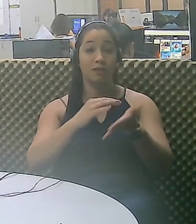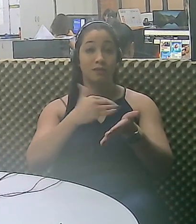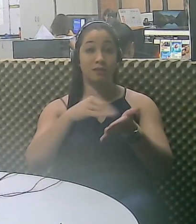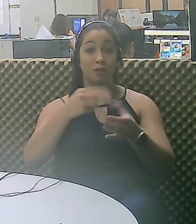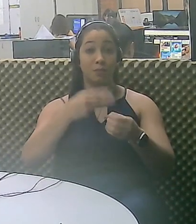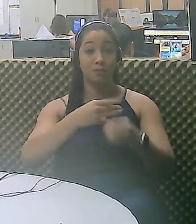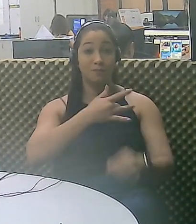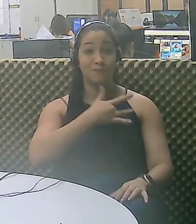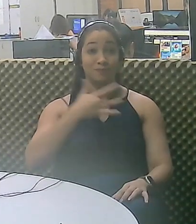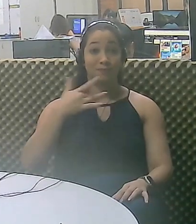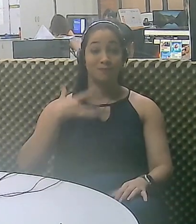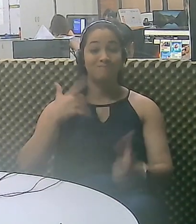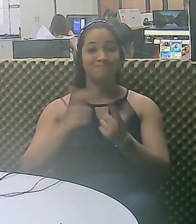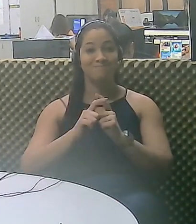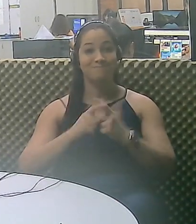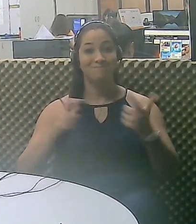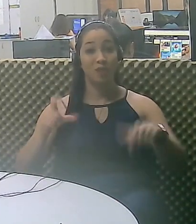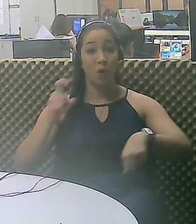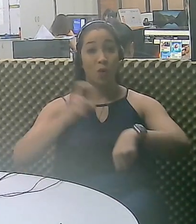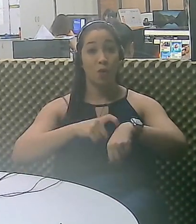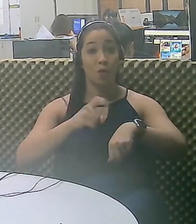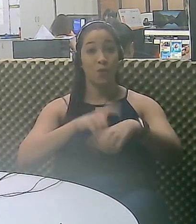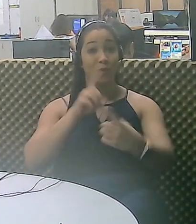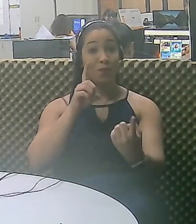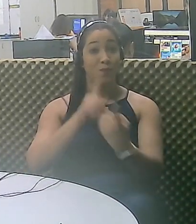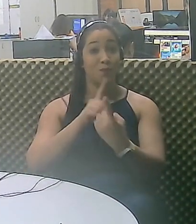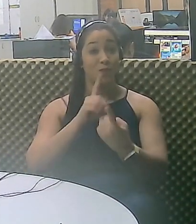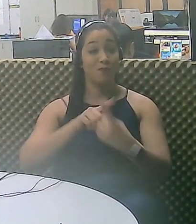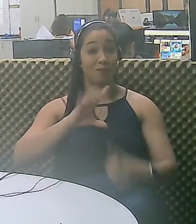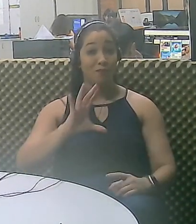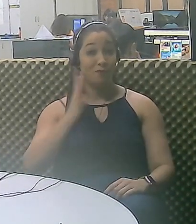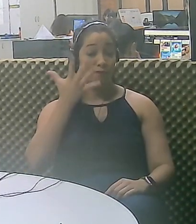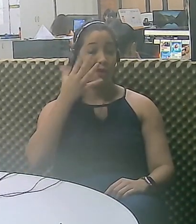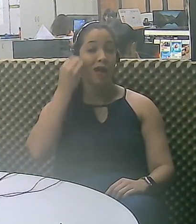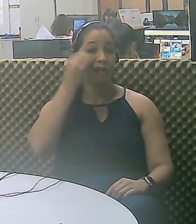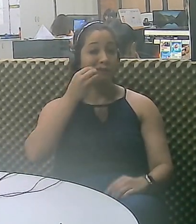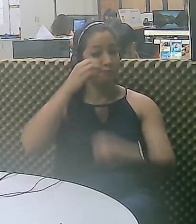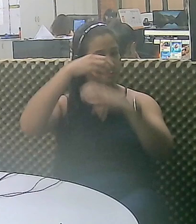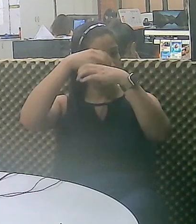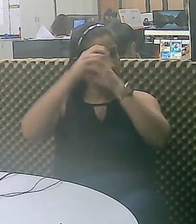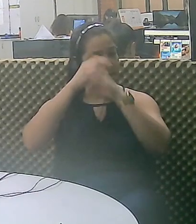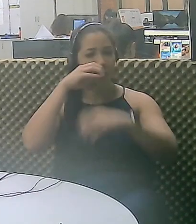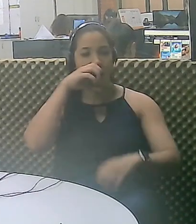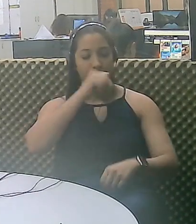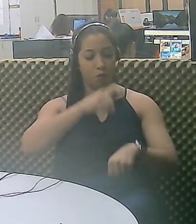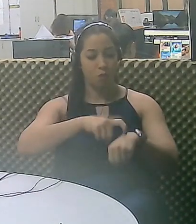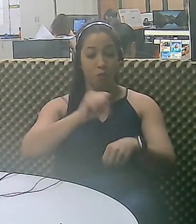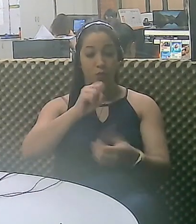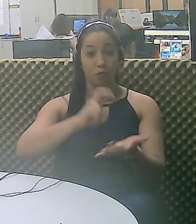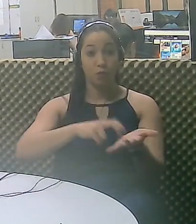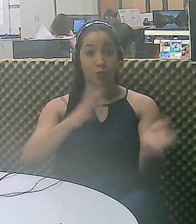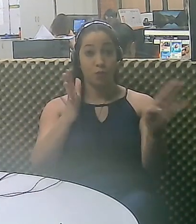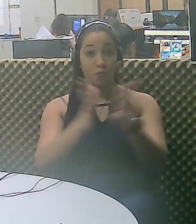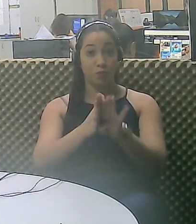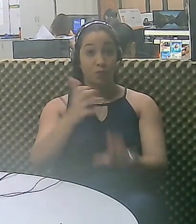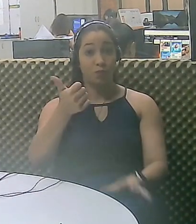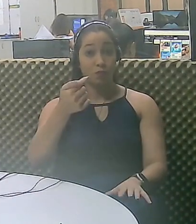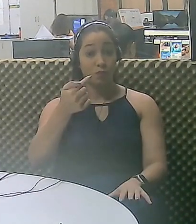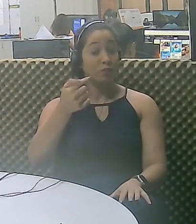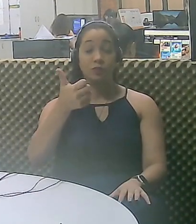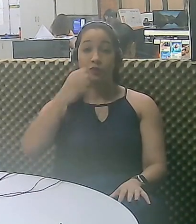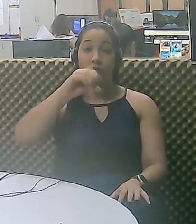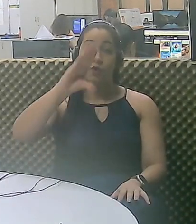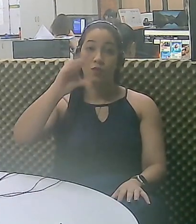Municipal de Saúde ampliará o horário de atendimento para a realização de testes rápidos, das 8 da manhã às 7 da